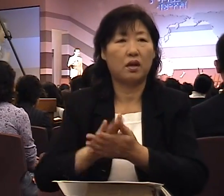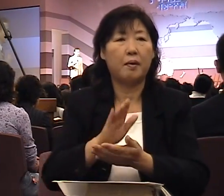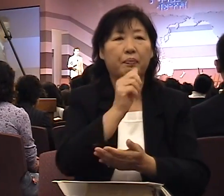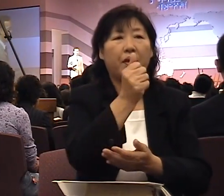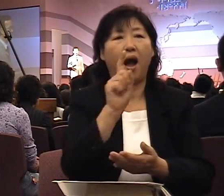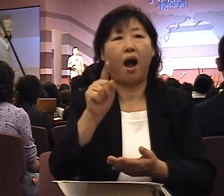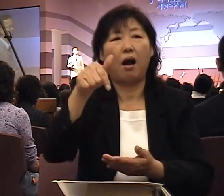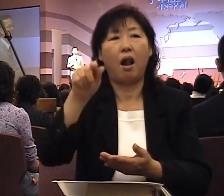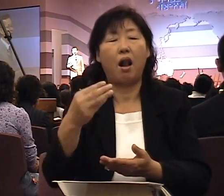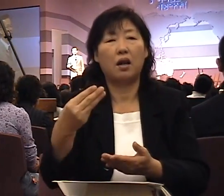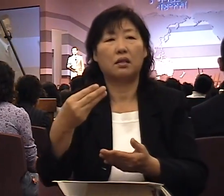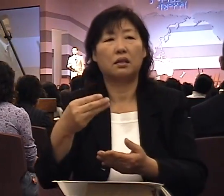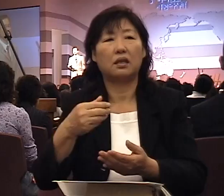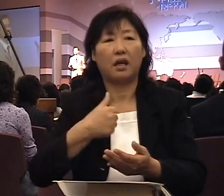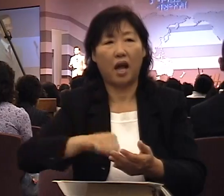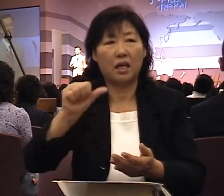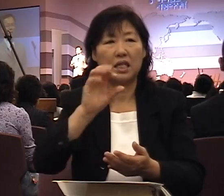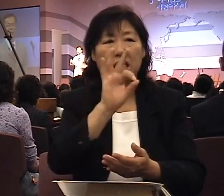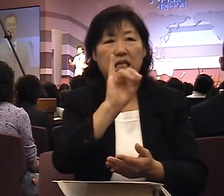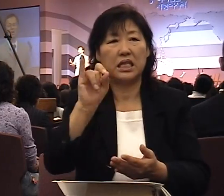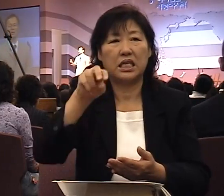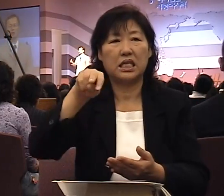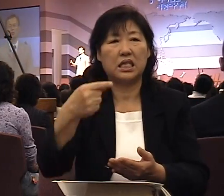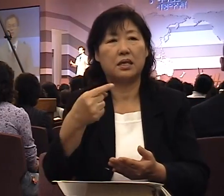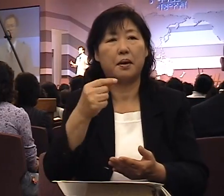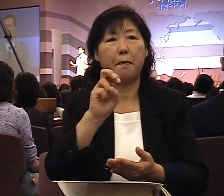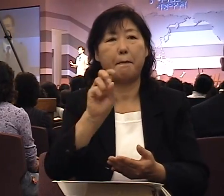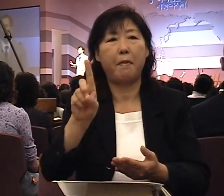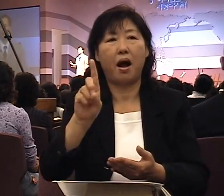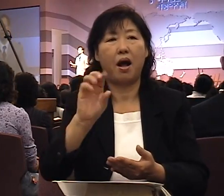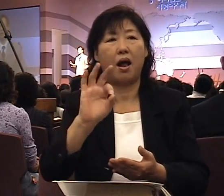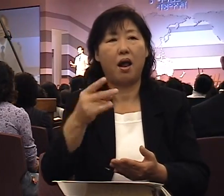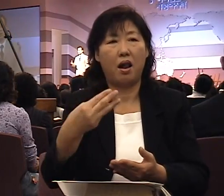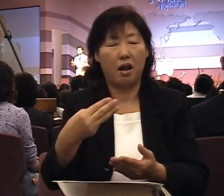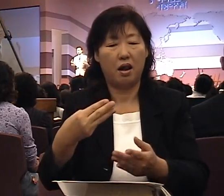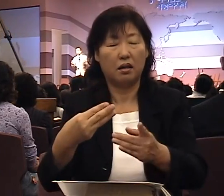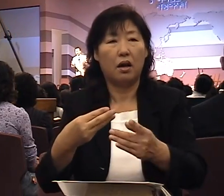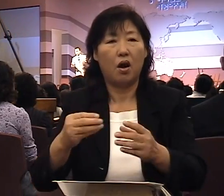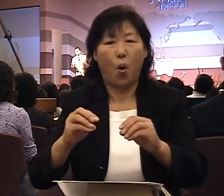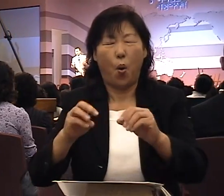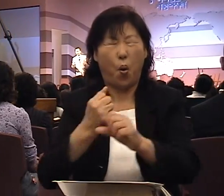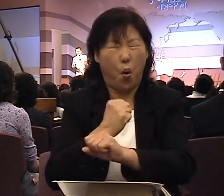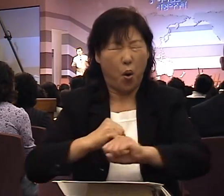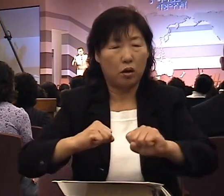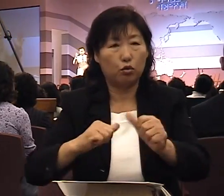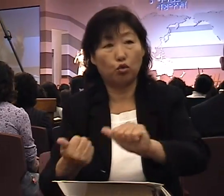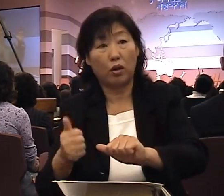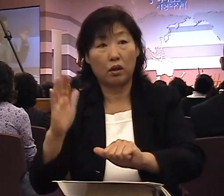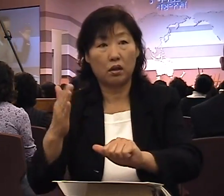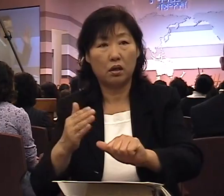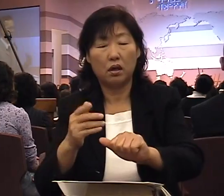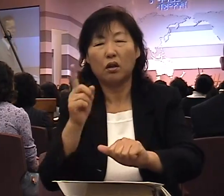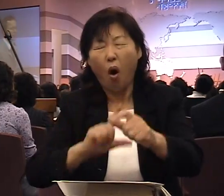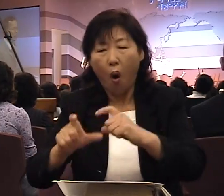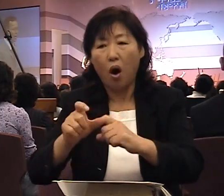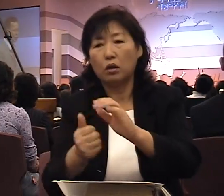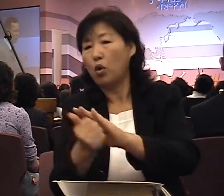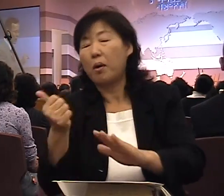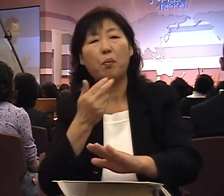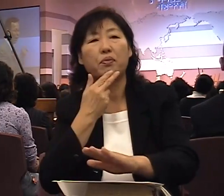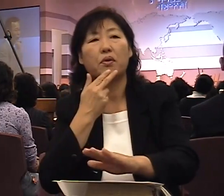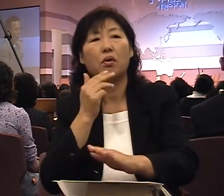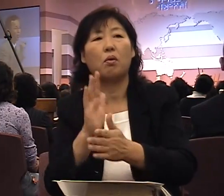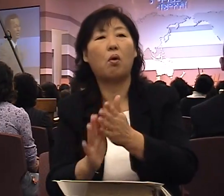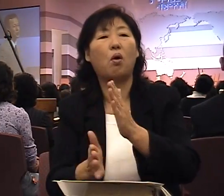자기 아들 이스마엘과 함께 이 광야에서 죽게 되었을 때, 더 이상 소망이 없었을 때 누구를 만나게 됩니까?